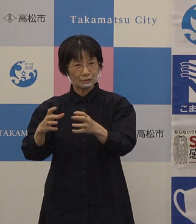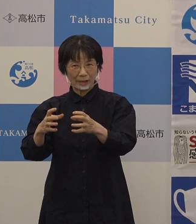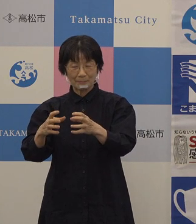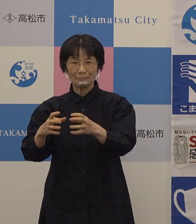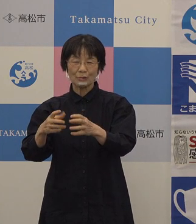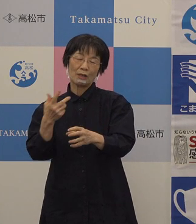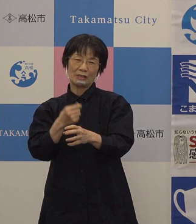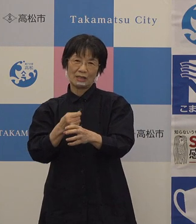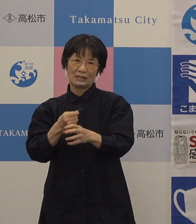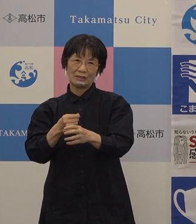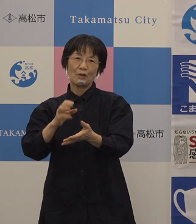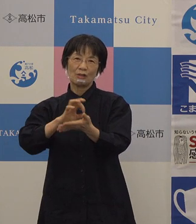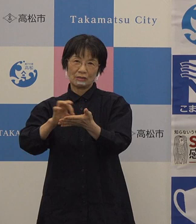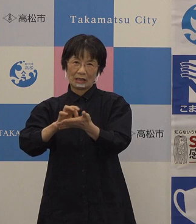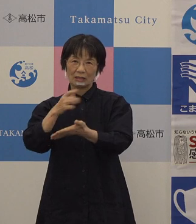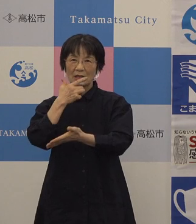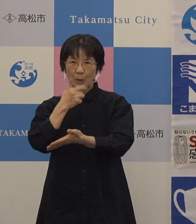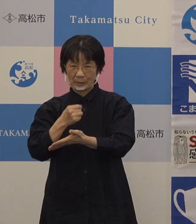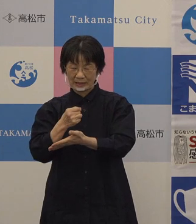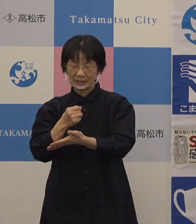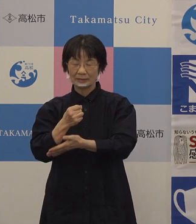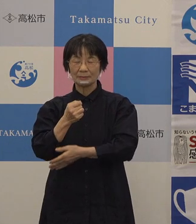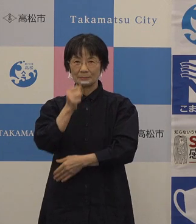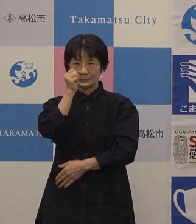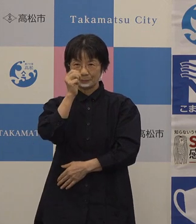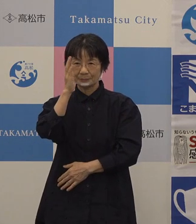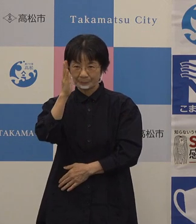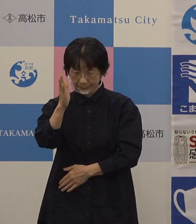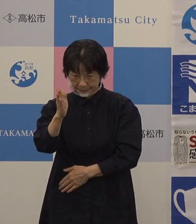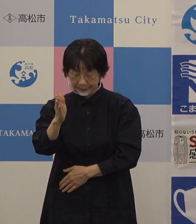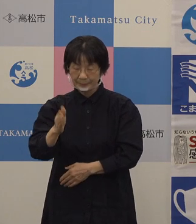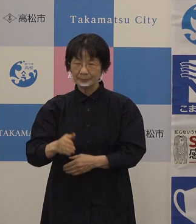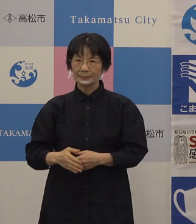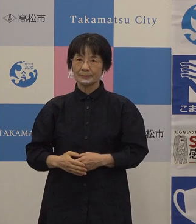きたいというふうに思っております。よろしくお願いをいたします。